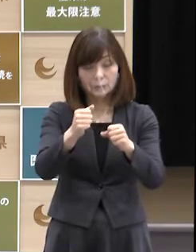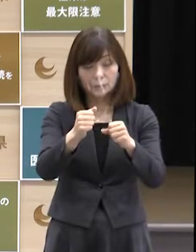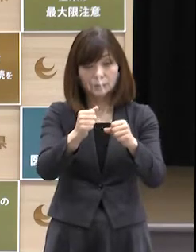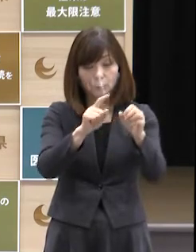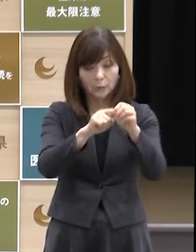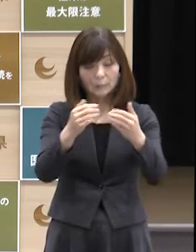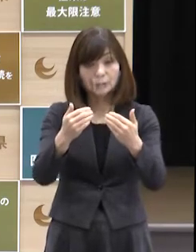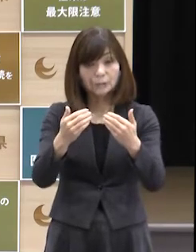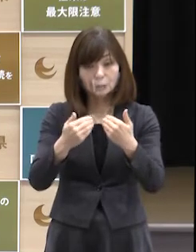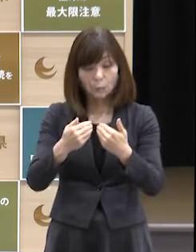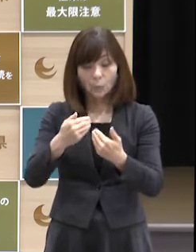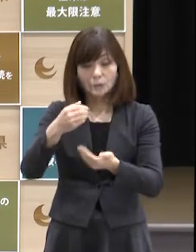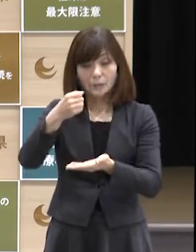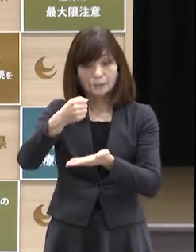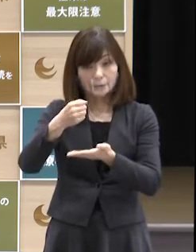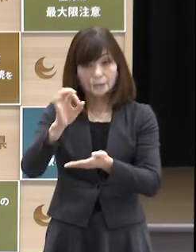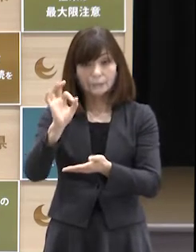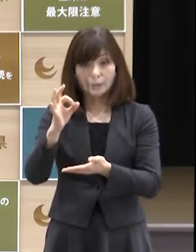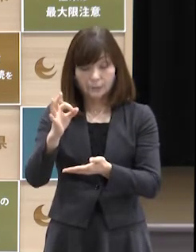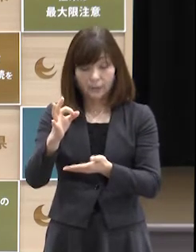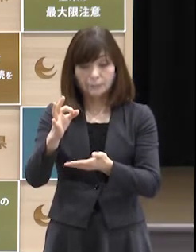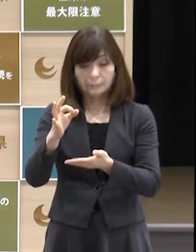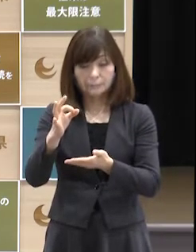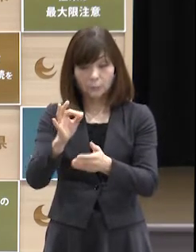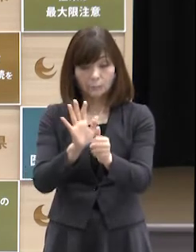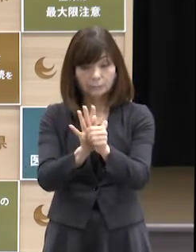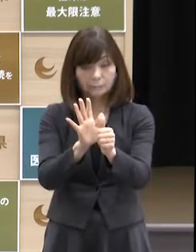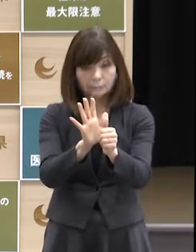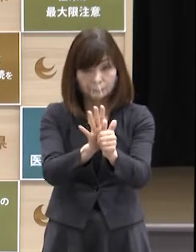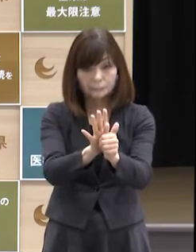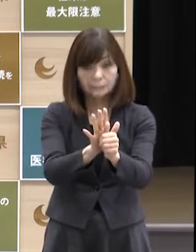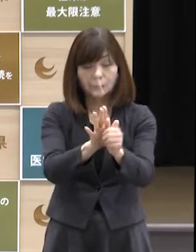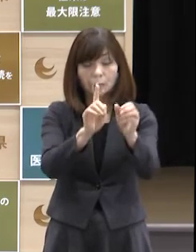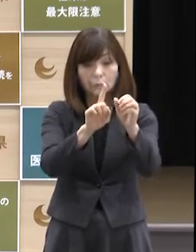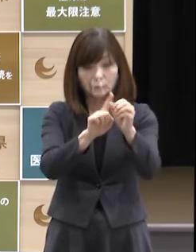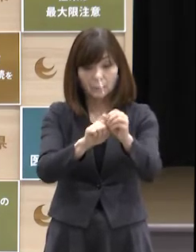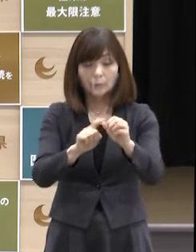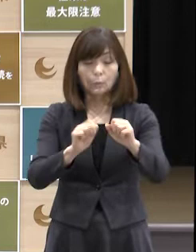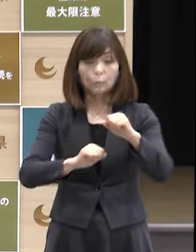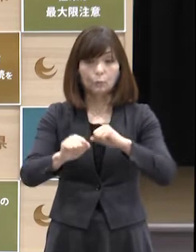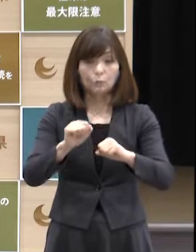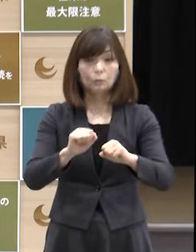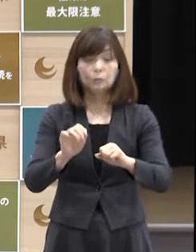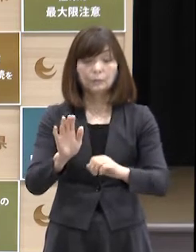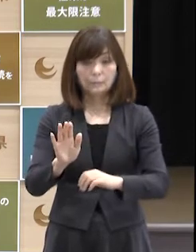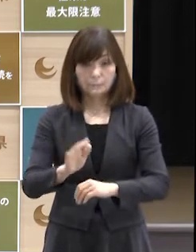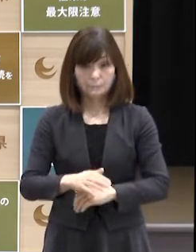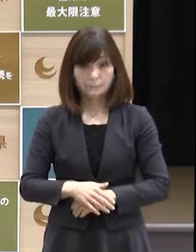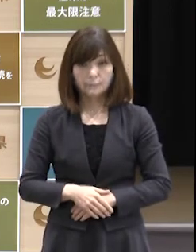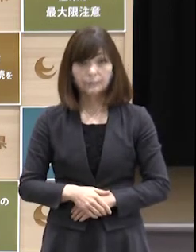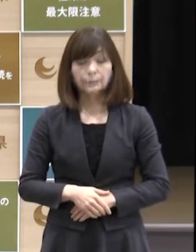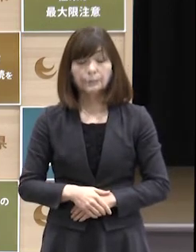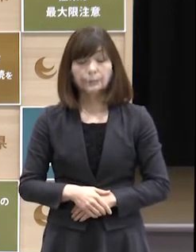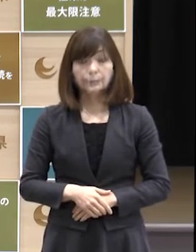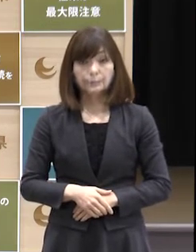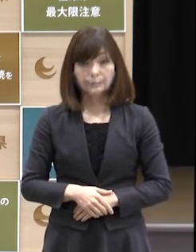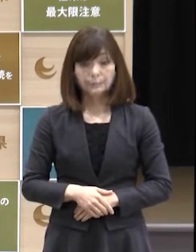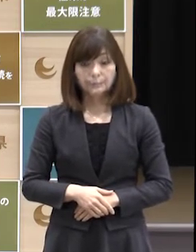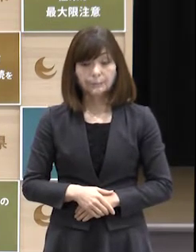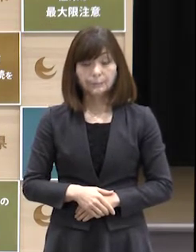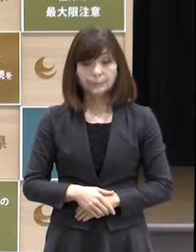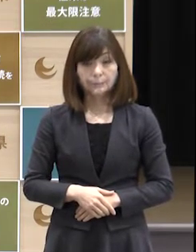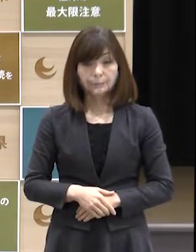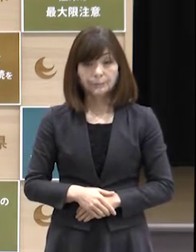ですね、調達をしようということで取り組んでいるものでありますけれども、その上でですね、これ